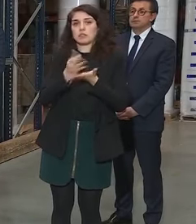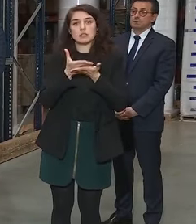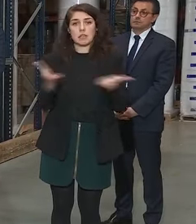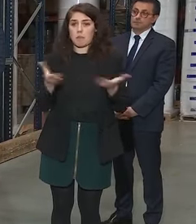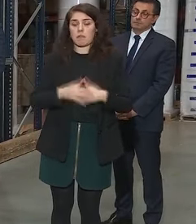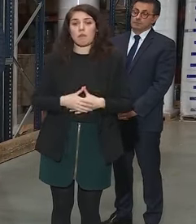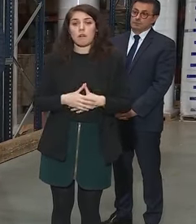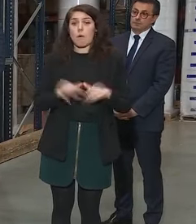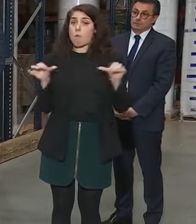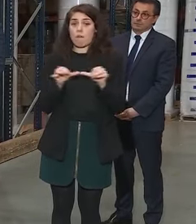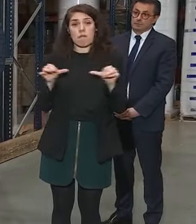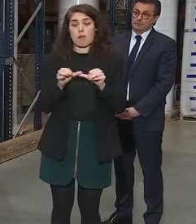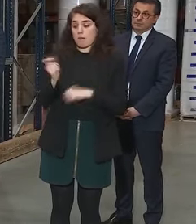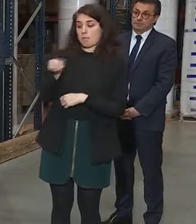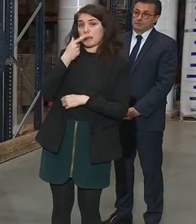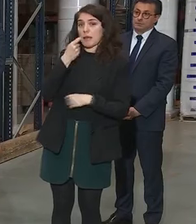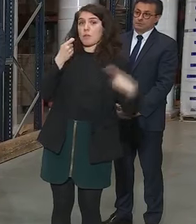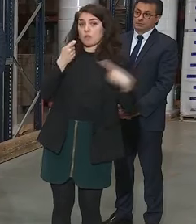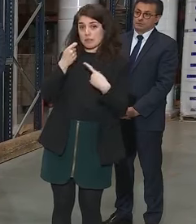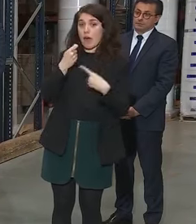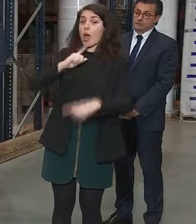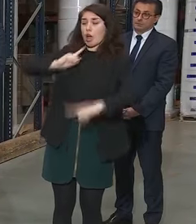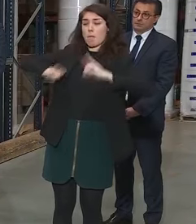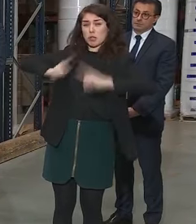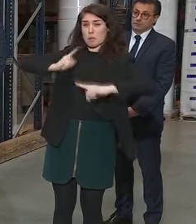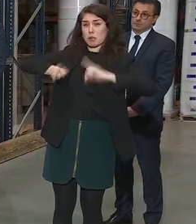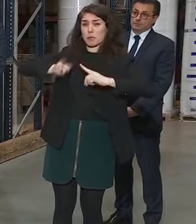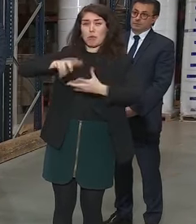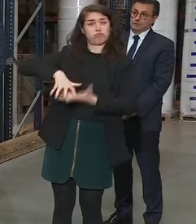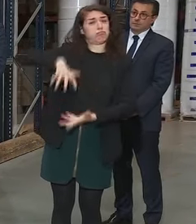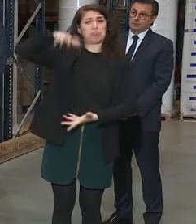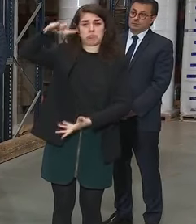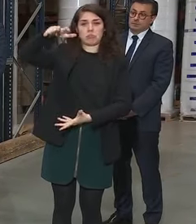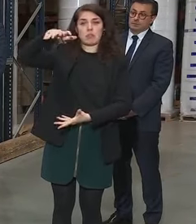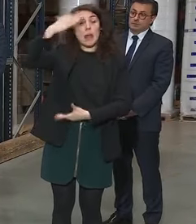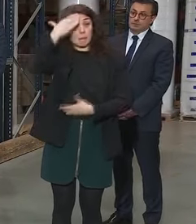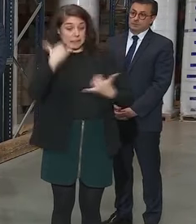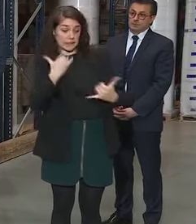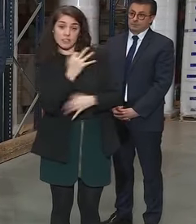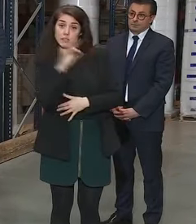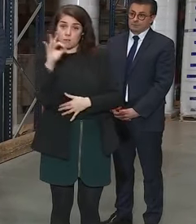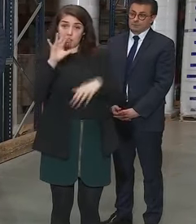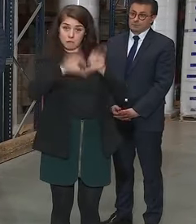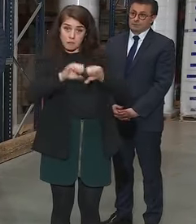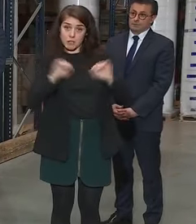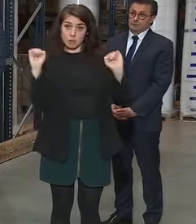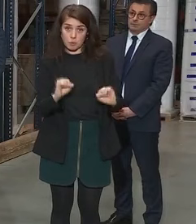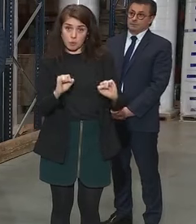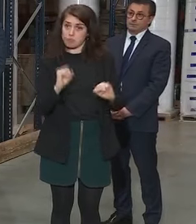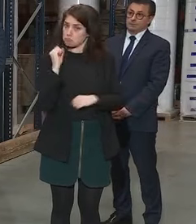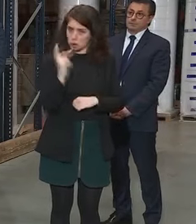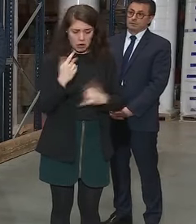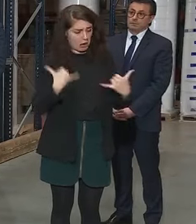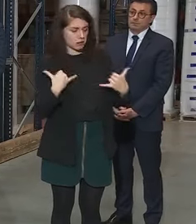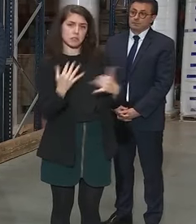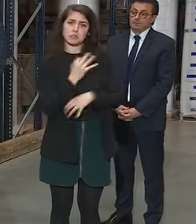des commandes. Tout ce qui est produit ou peut être produit en France l'est, et nous montons là aussi en volume. Tout